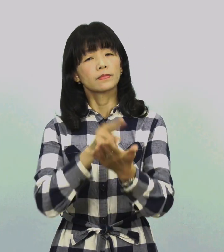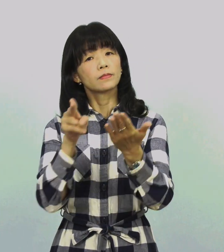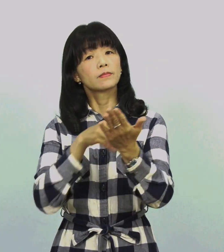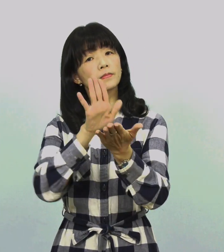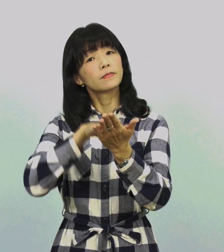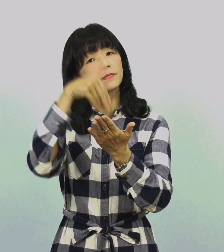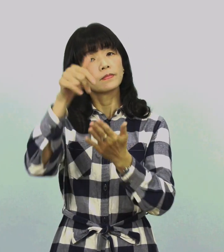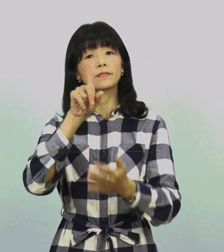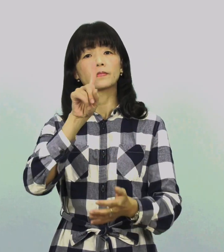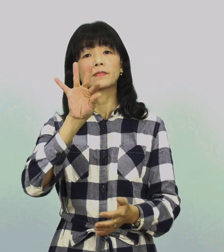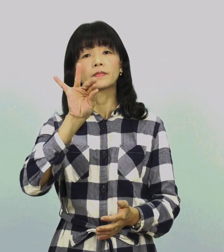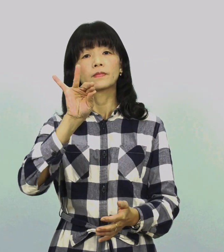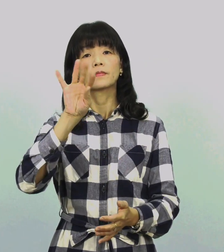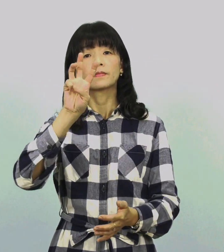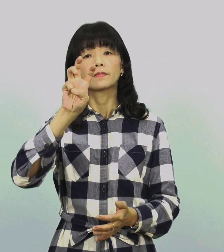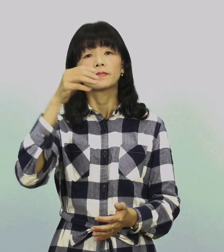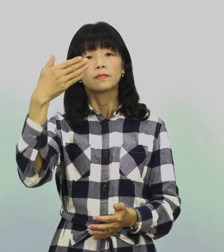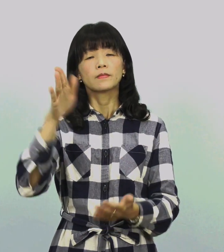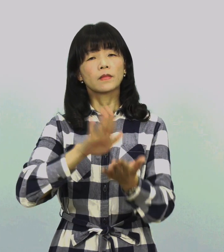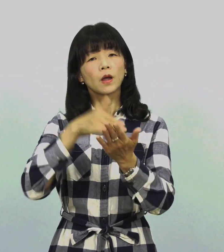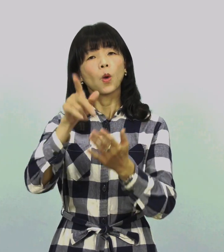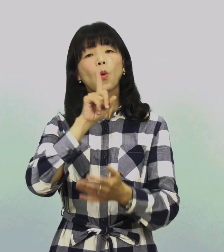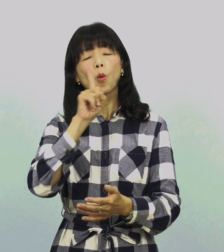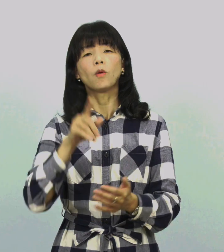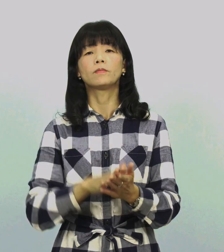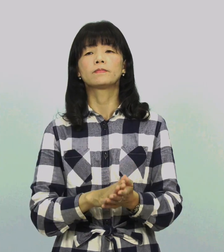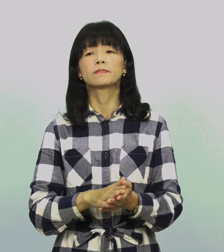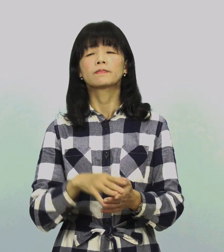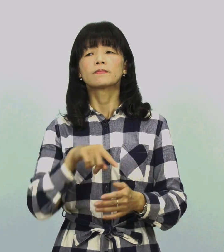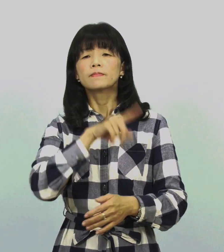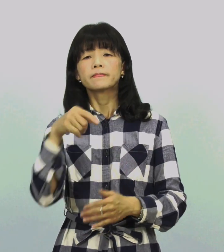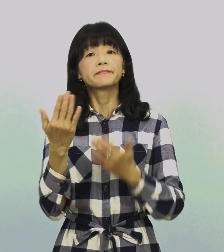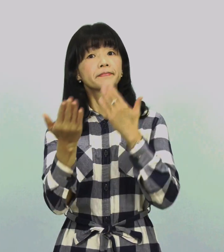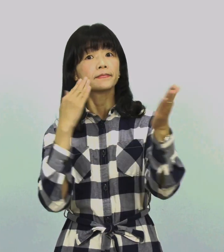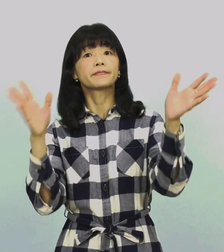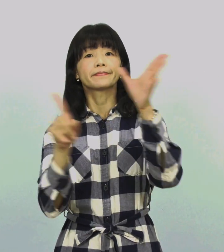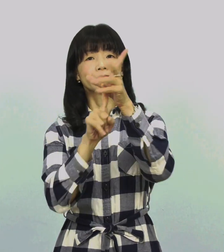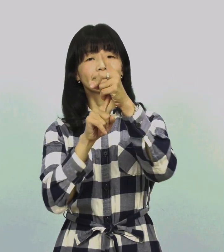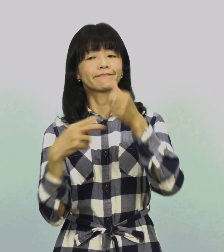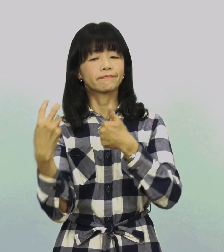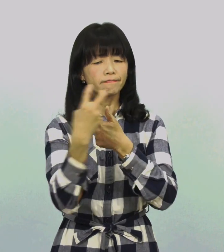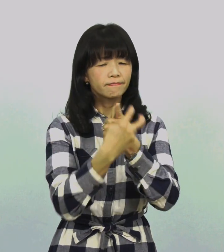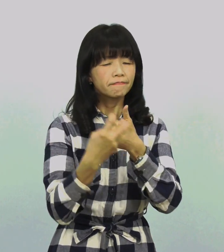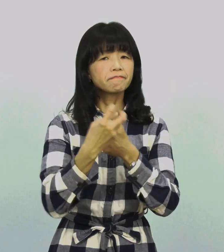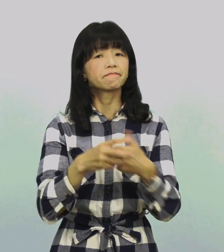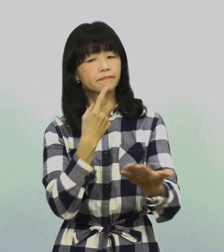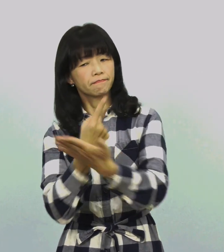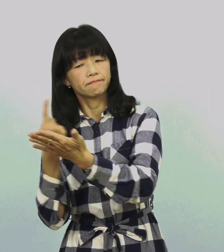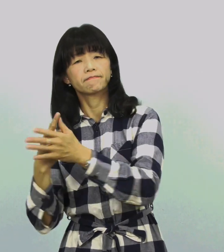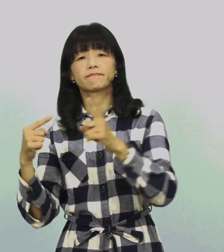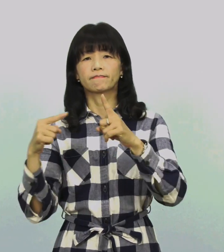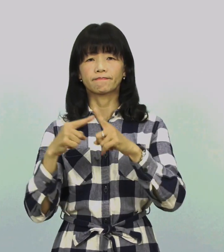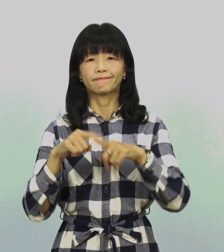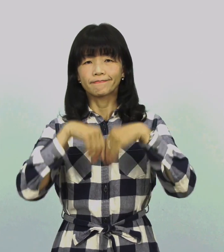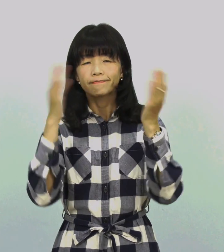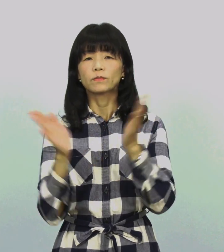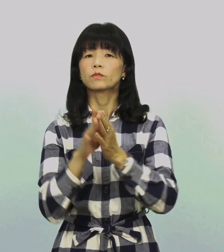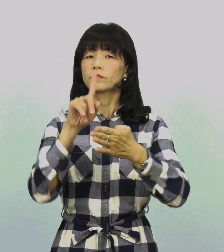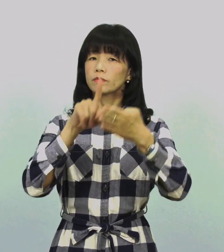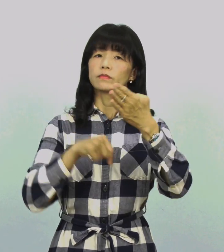诗篇139篇提到，我们明白到神鉴察我们并知道我们的一切，但以色列